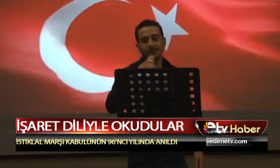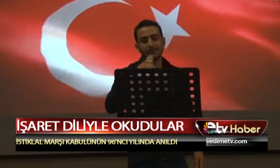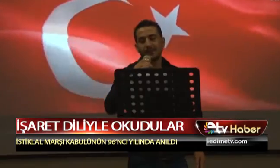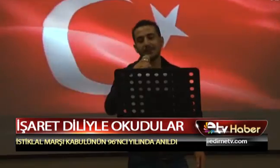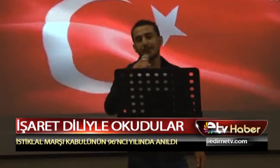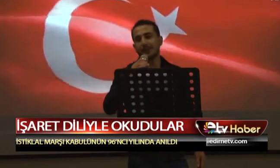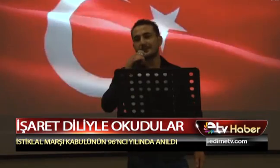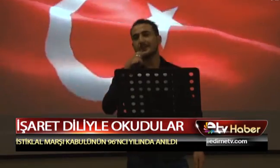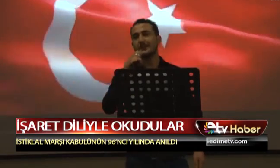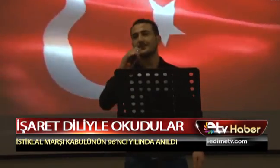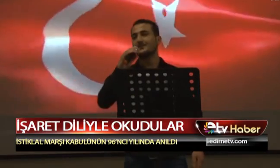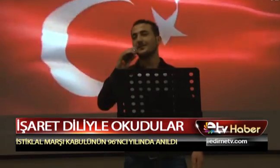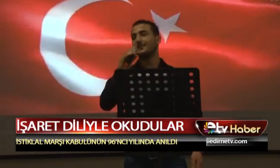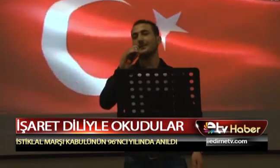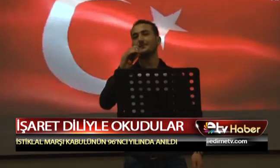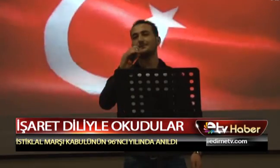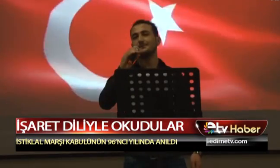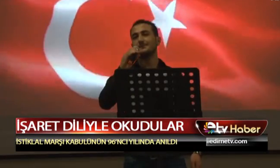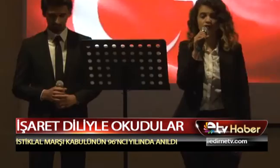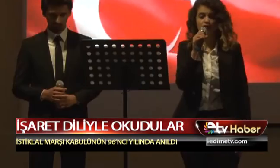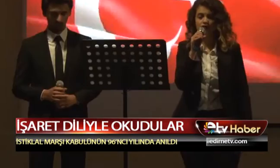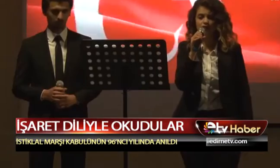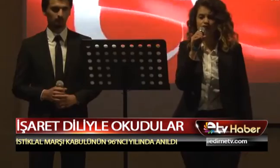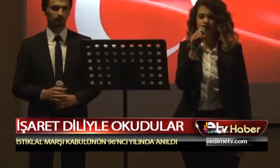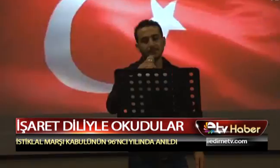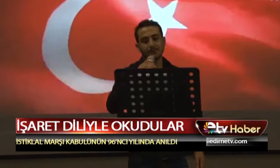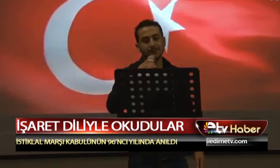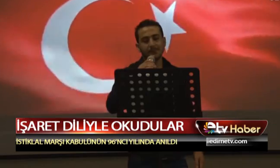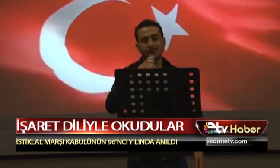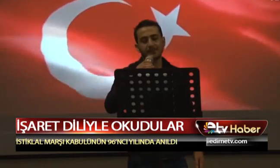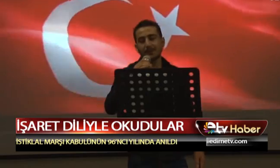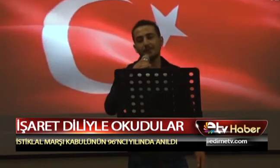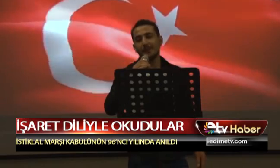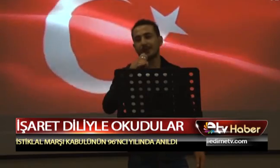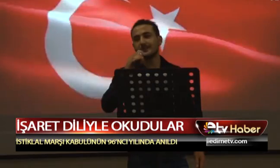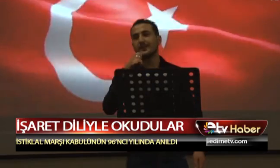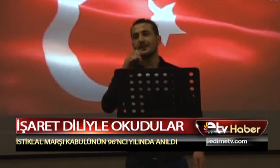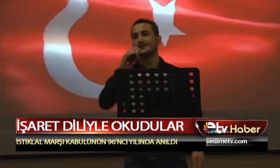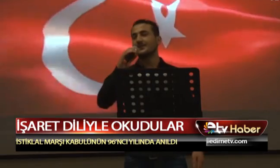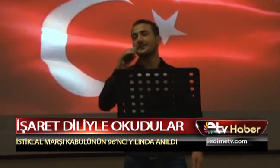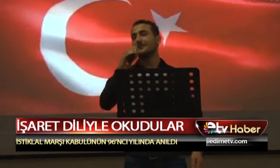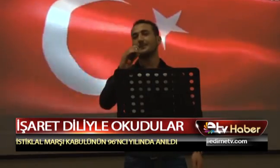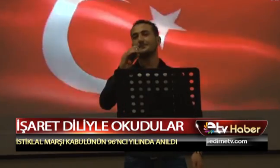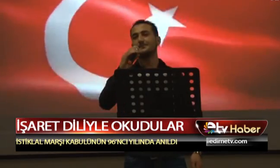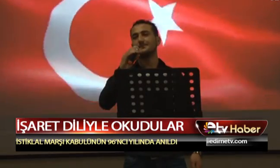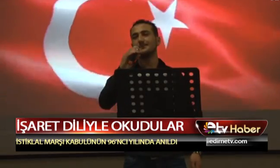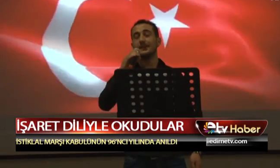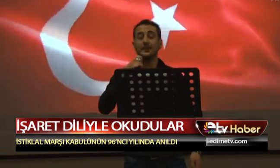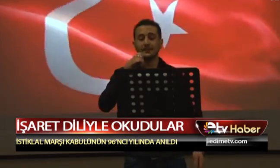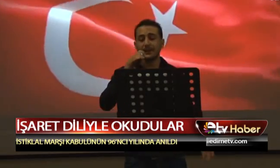Ayrıca üniversite öğrencileri de Ersoy'un şiirlerini müzik eşliğinde okudu. Sahibini asla sevemem.